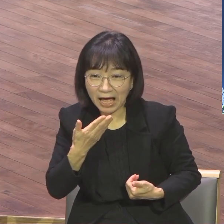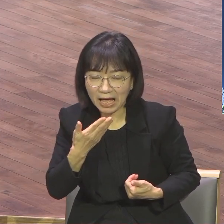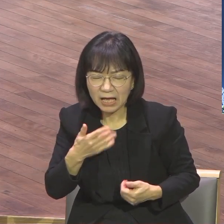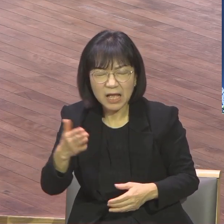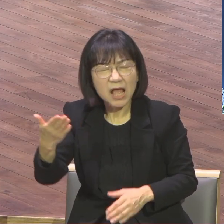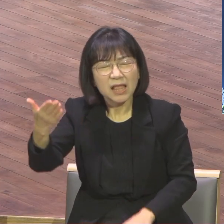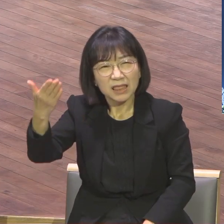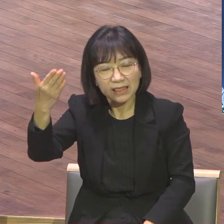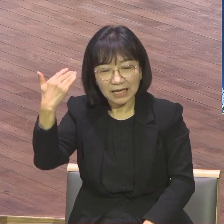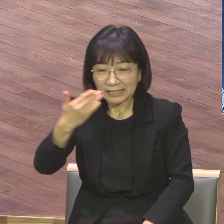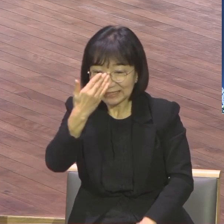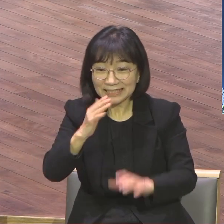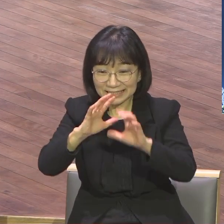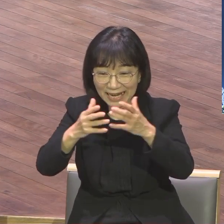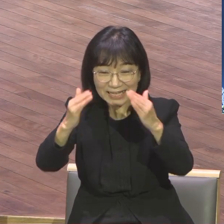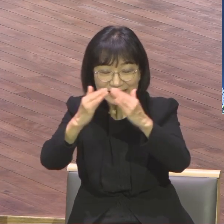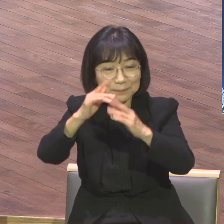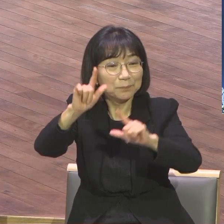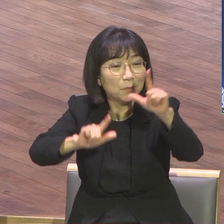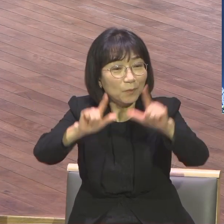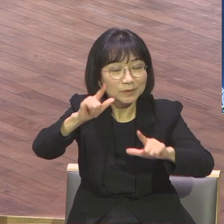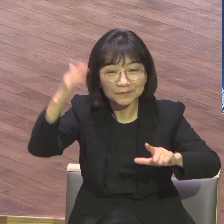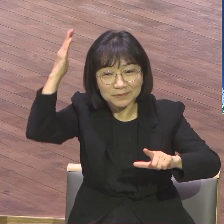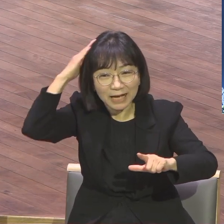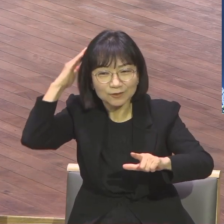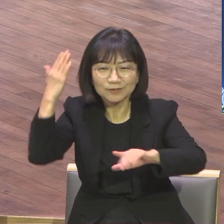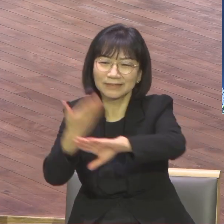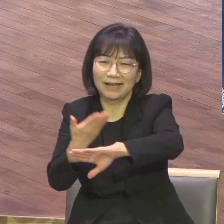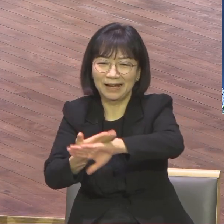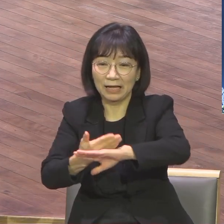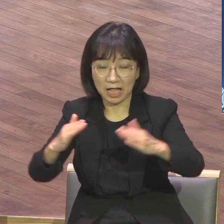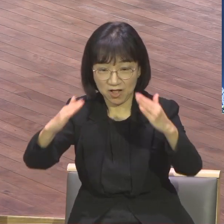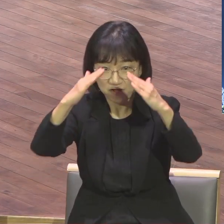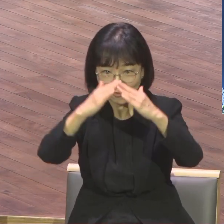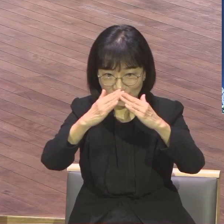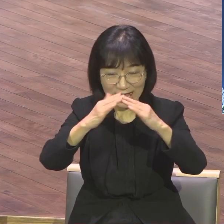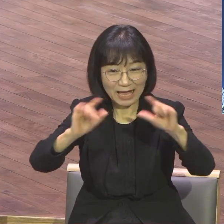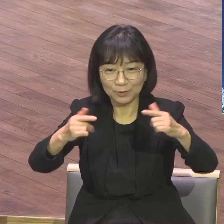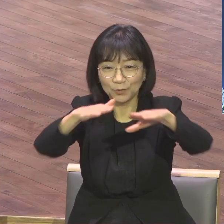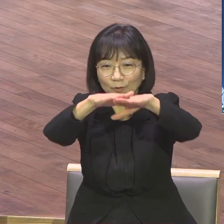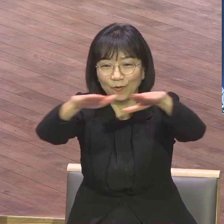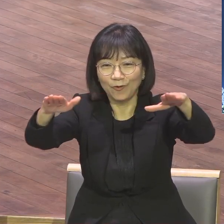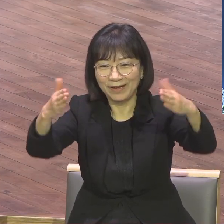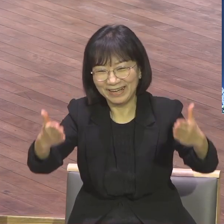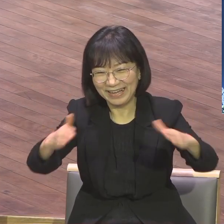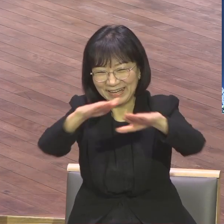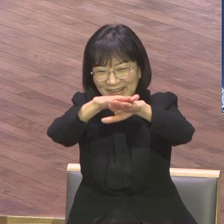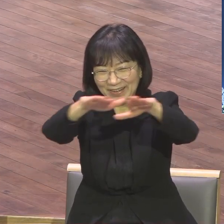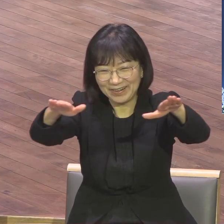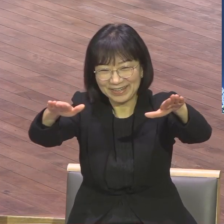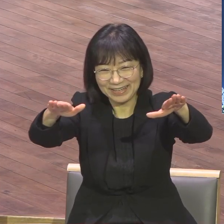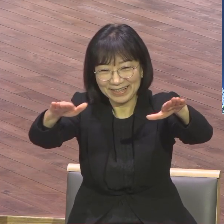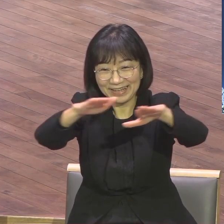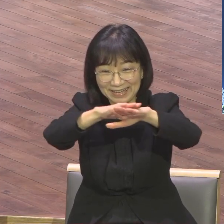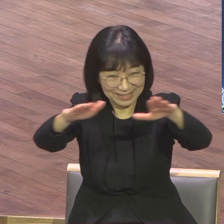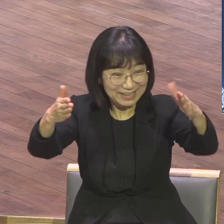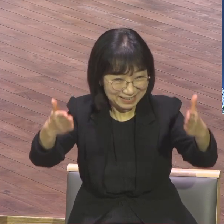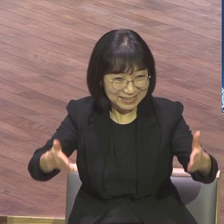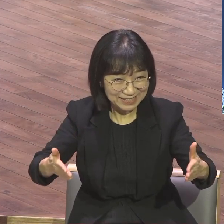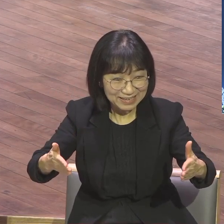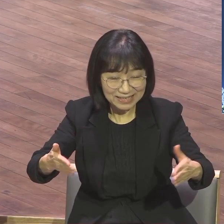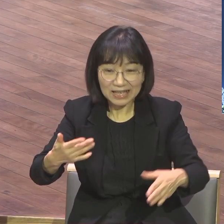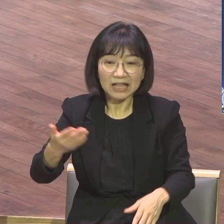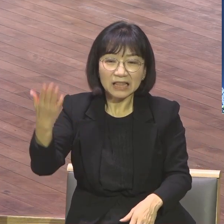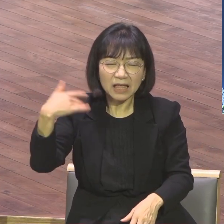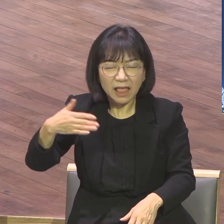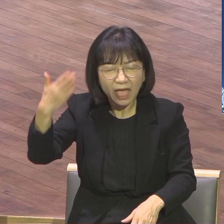이스라엘 지붕은요 다릅니다. 왜냐하면 지붕이 수평으로 됐어요. 요즘 말하면 슬라브같이 우리는 세멘으로 슬라브하지만 그때는